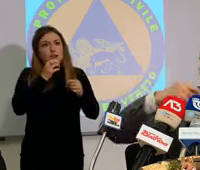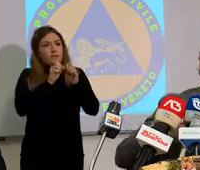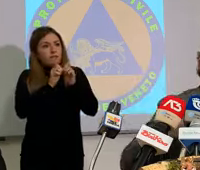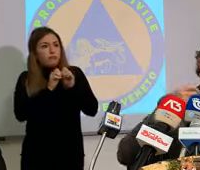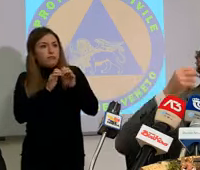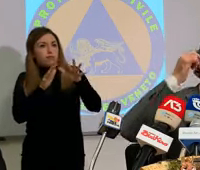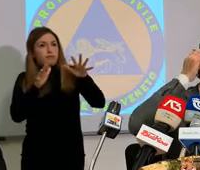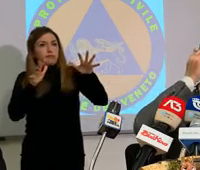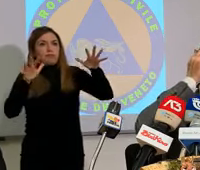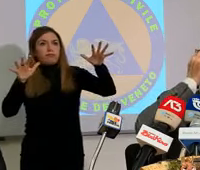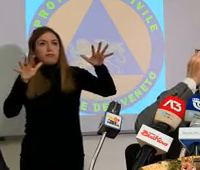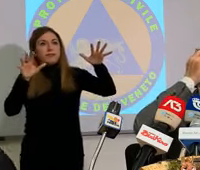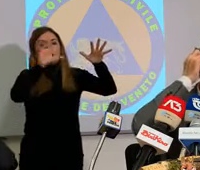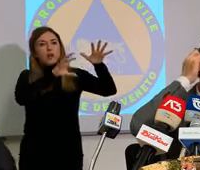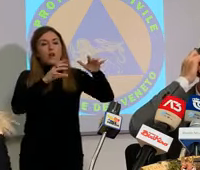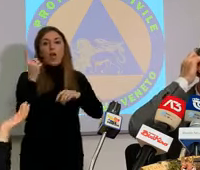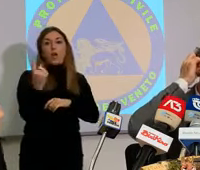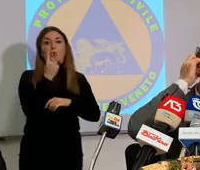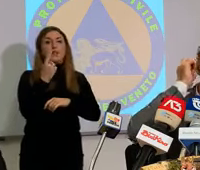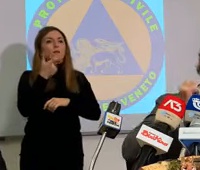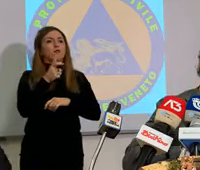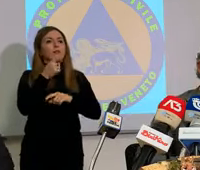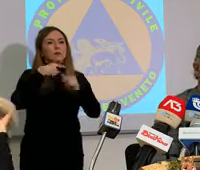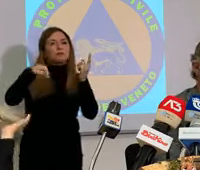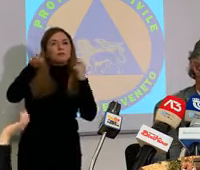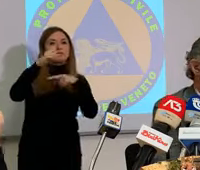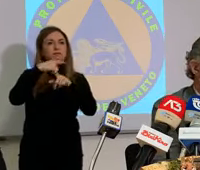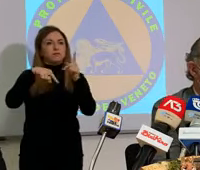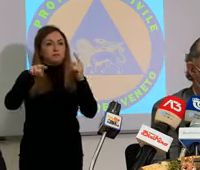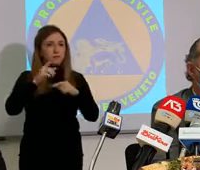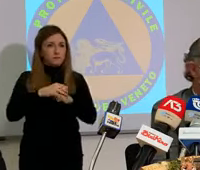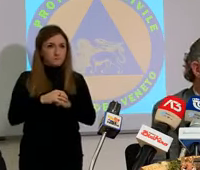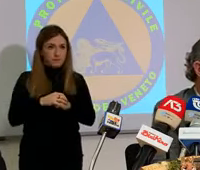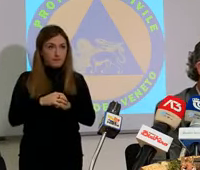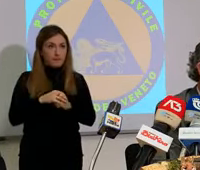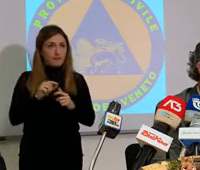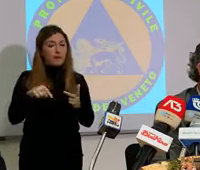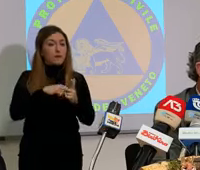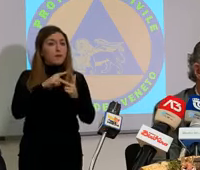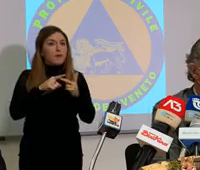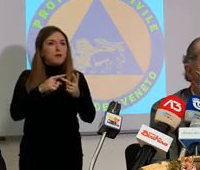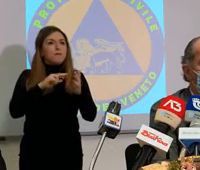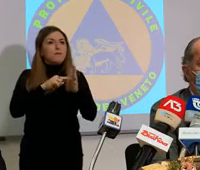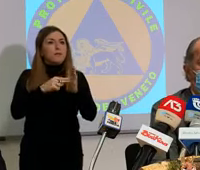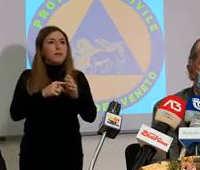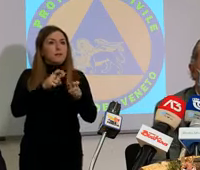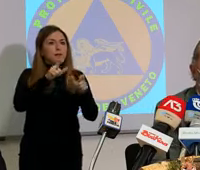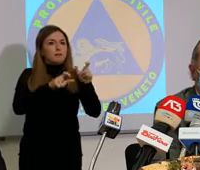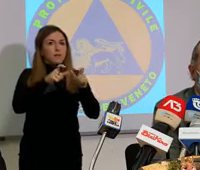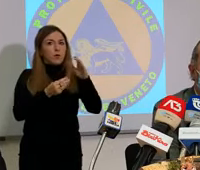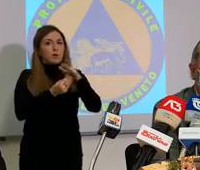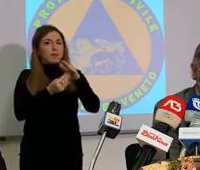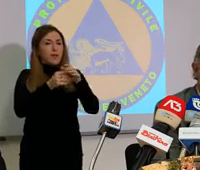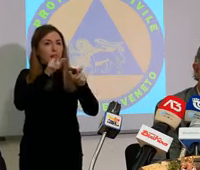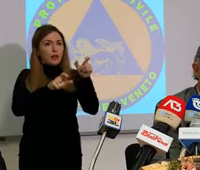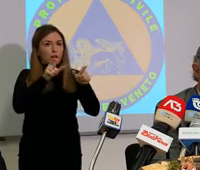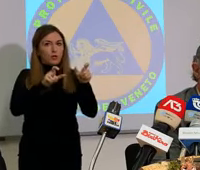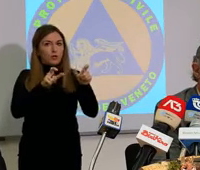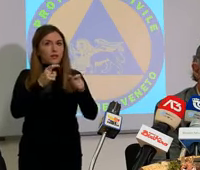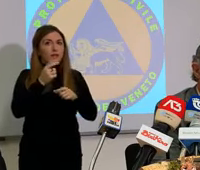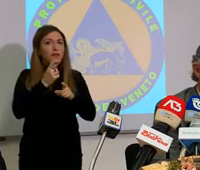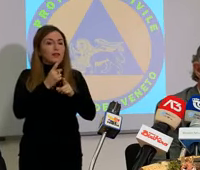delle molte movimentazioni di questo periodo c'è dall'altro tema degli operatori che sono da tutelare